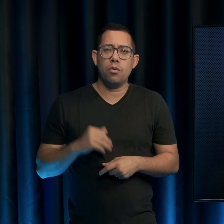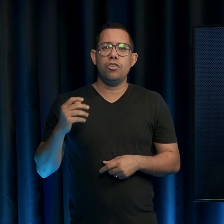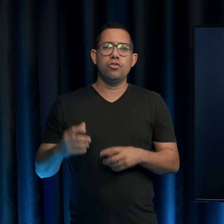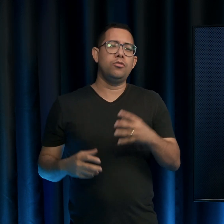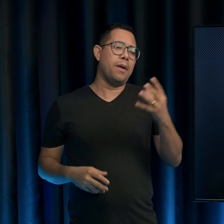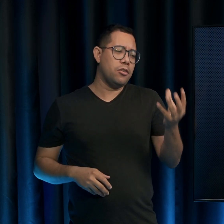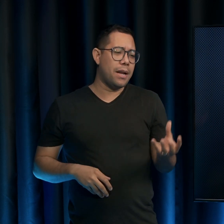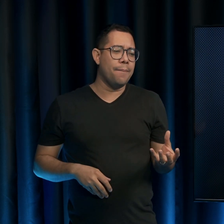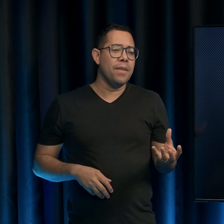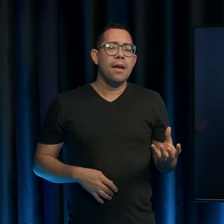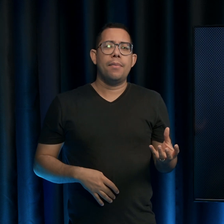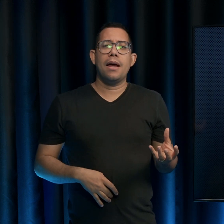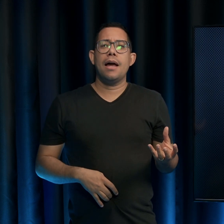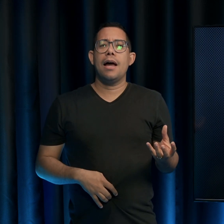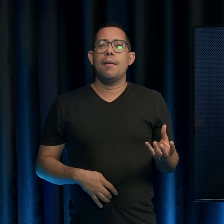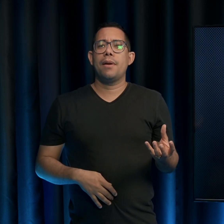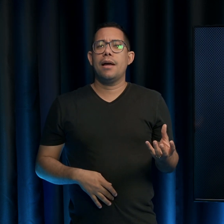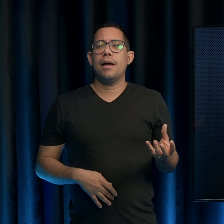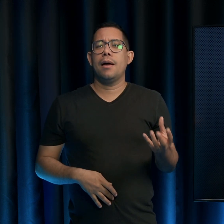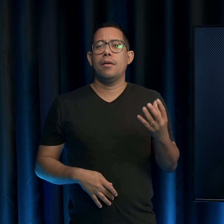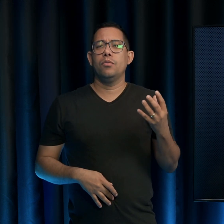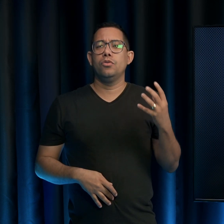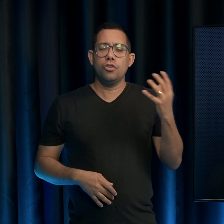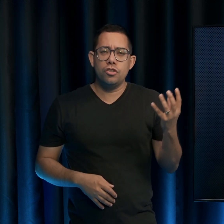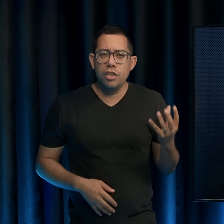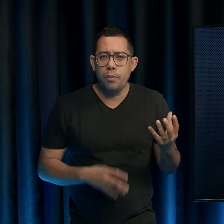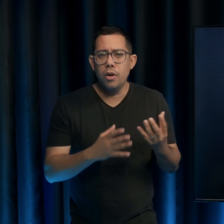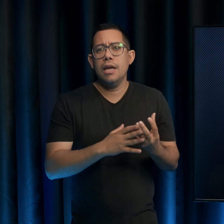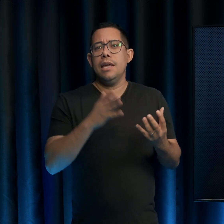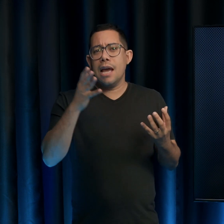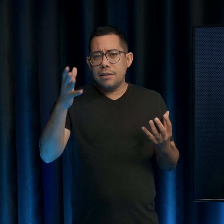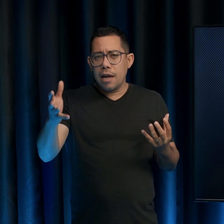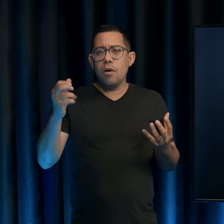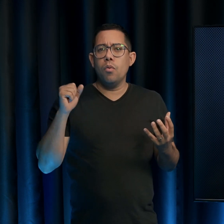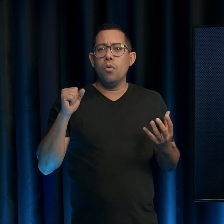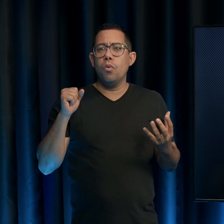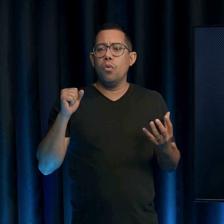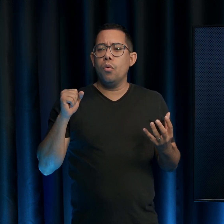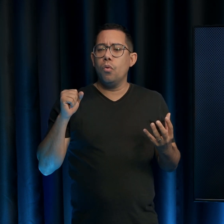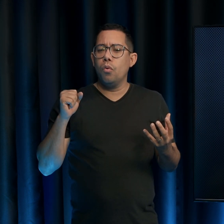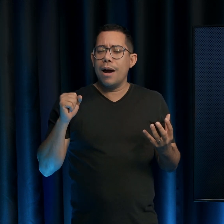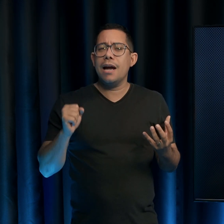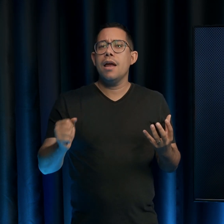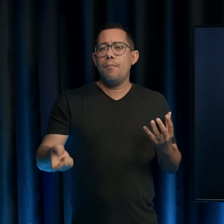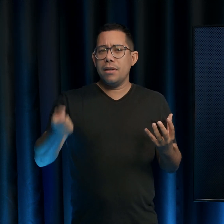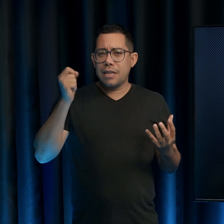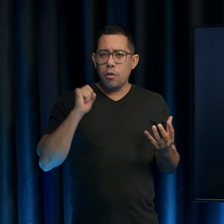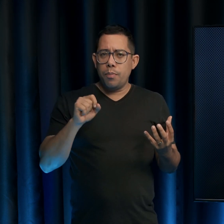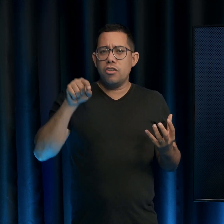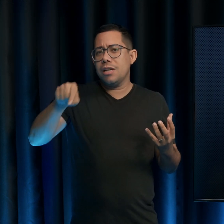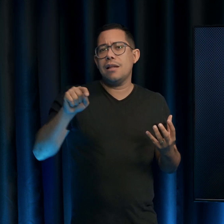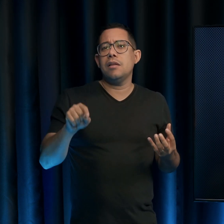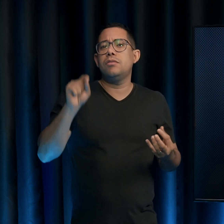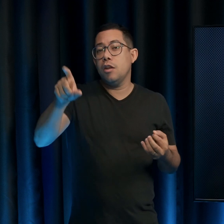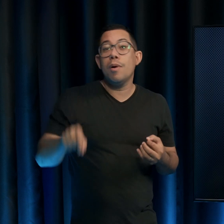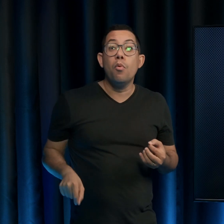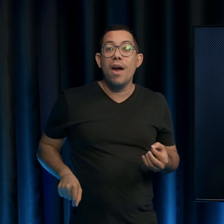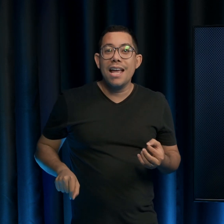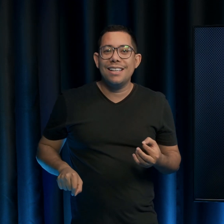Jesus pede para o seu discípulo ir até o mar, pescar o peixe que lá dentro teria uma moeda, certo?